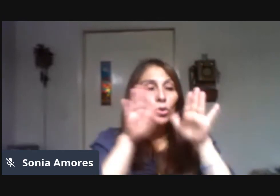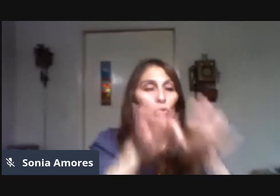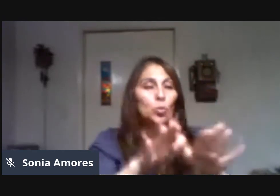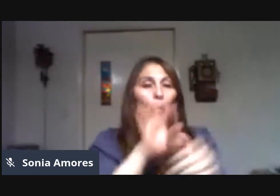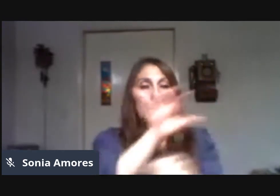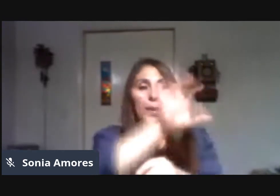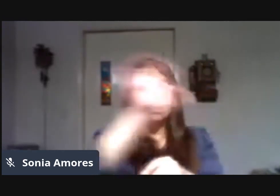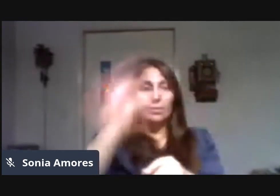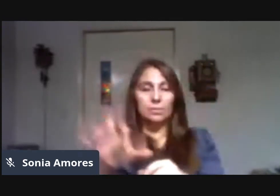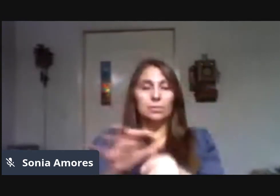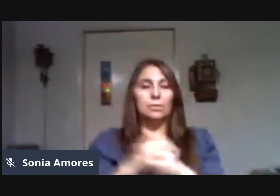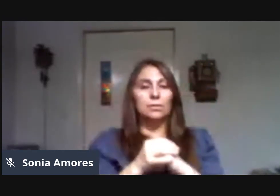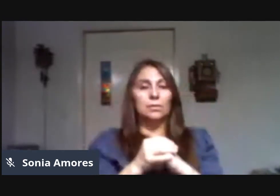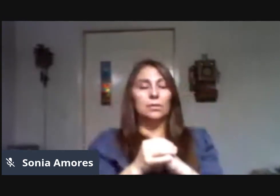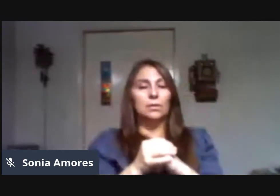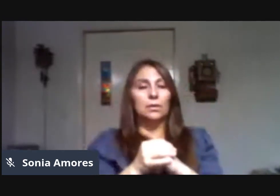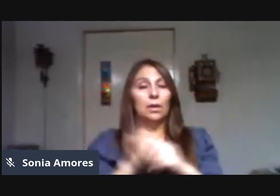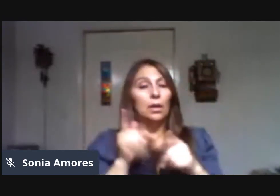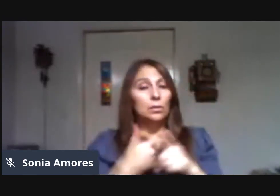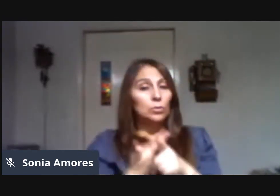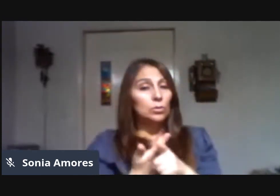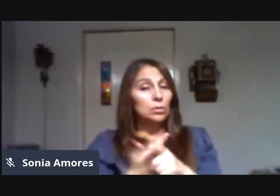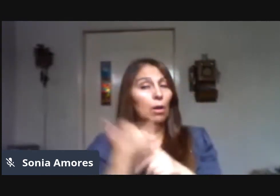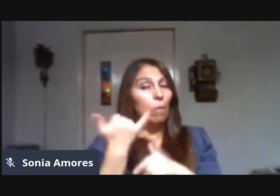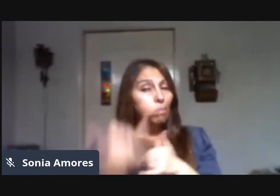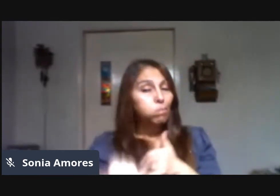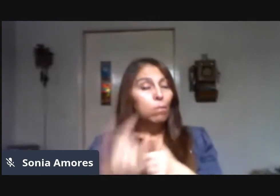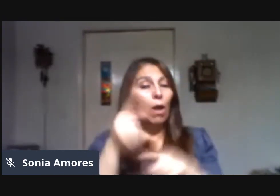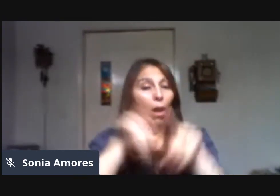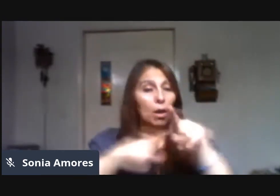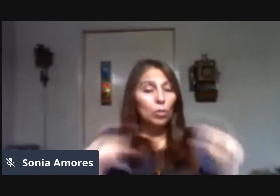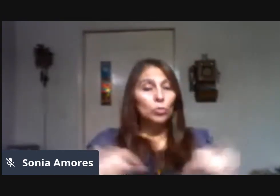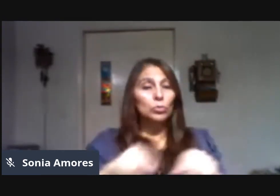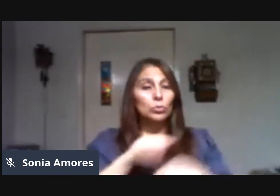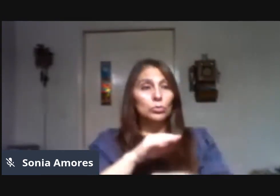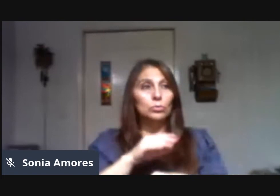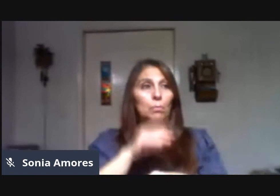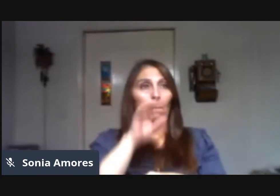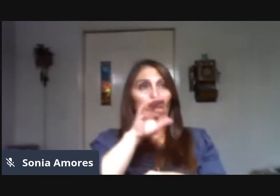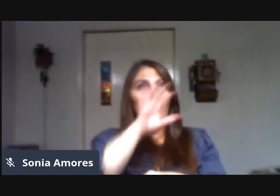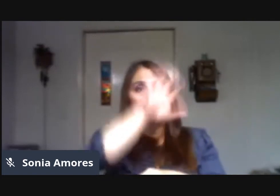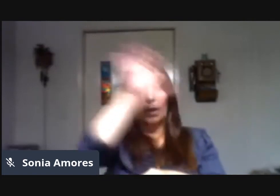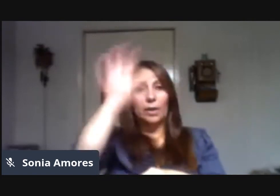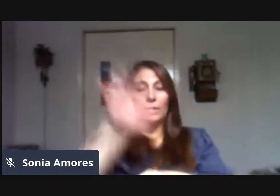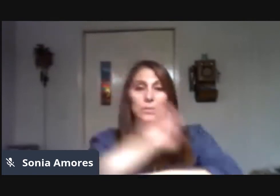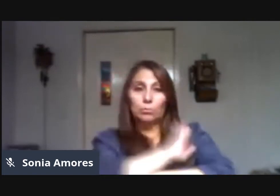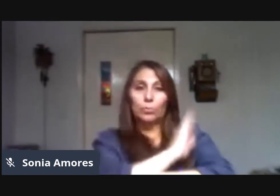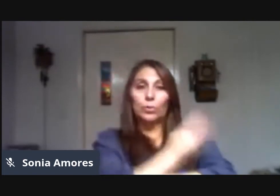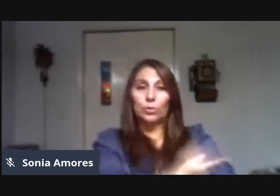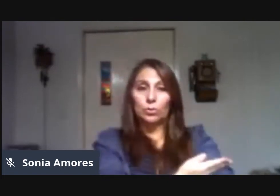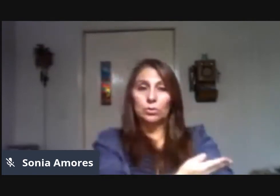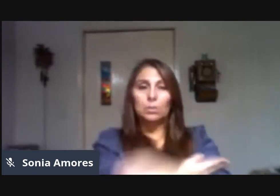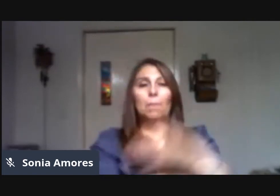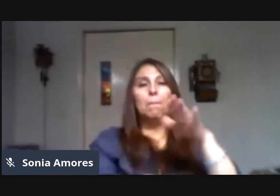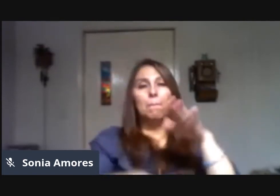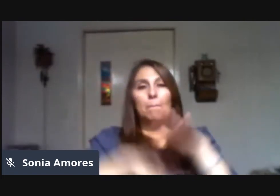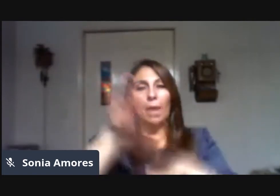arraigados en grandes países poderosos alrededor del control de especialmente de países